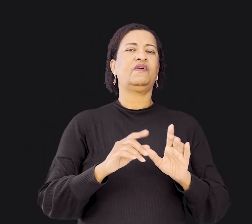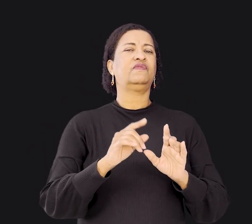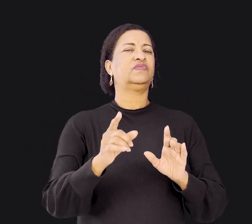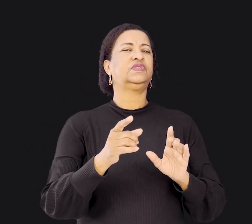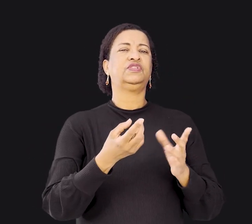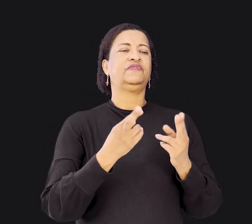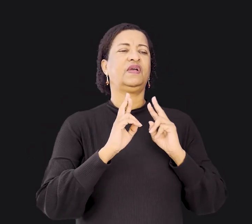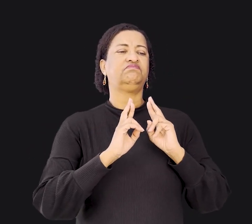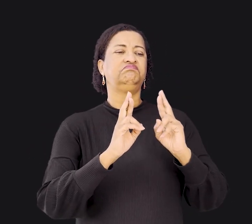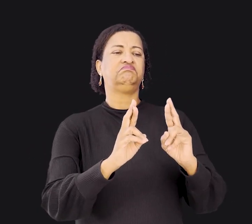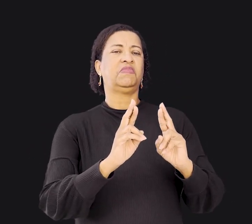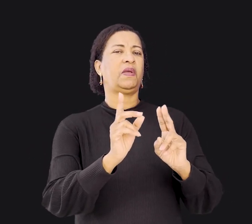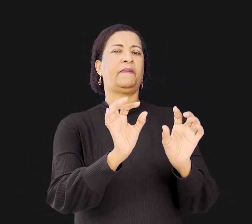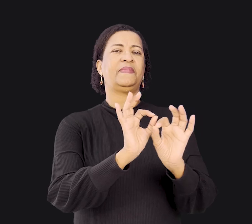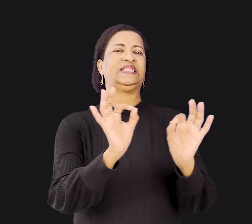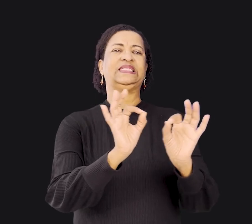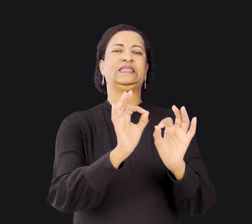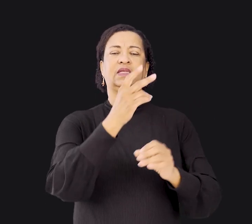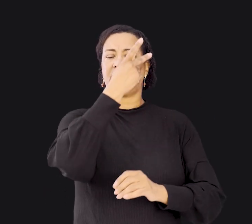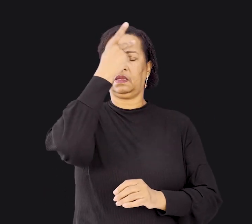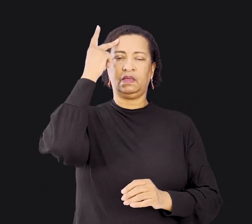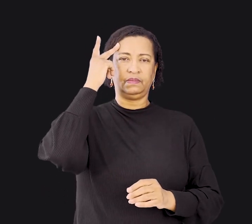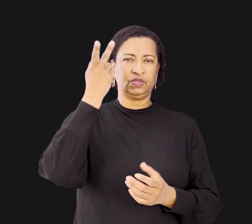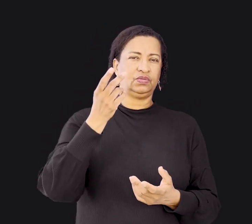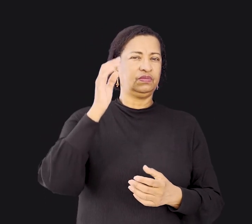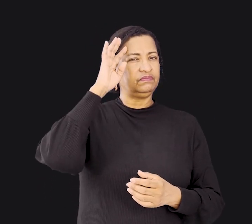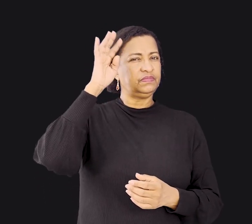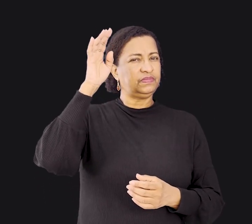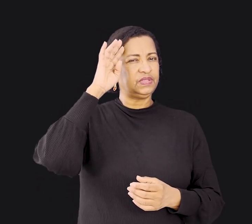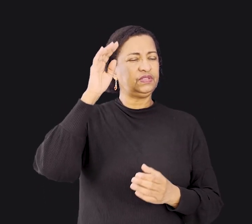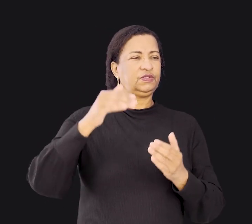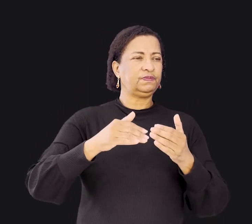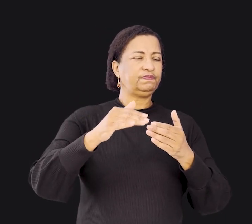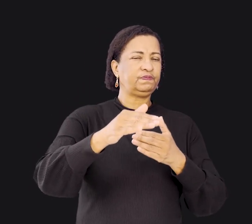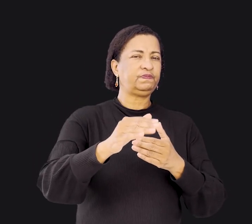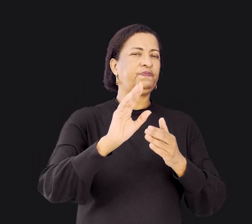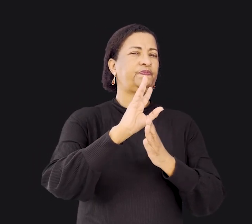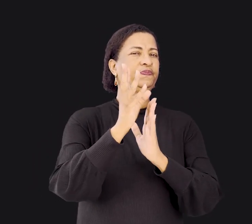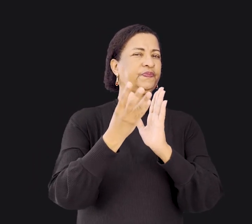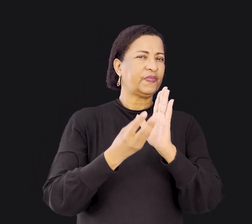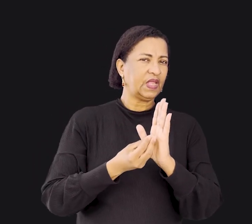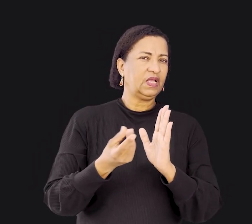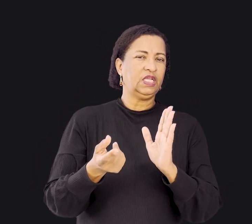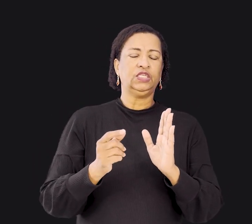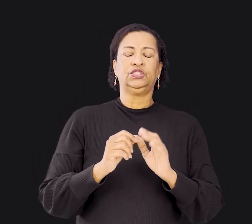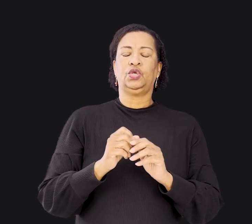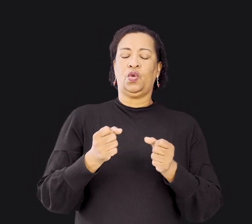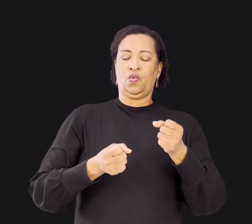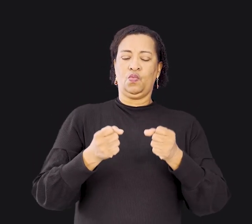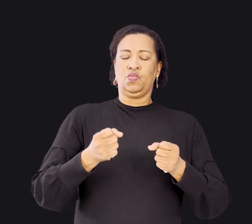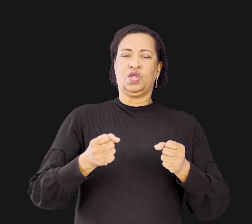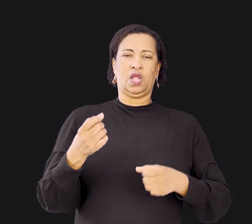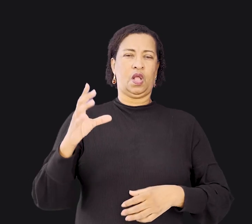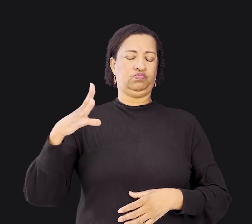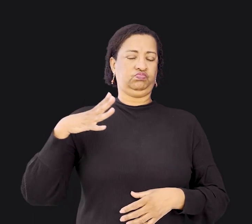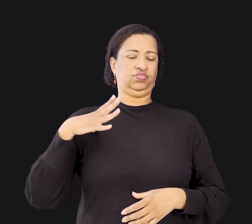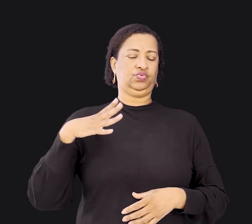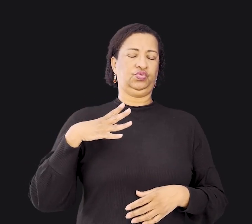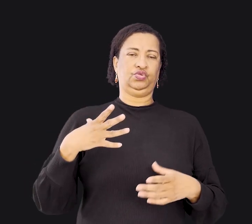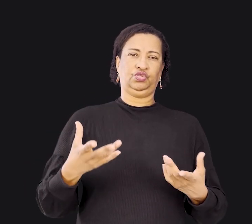essa pessoa. Imagine que pare em frente à sua igreja um carrão com chofer e dele saia um homem muito